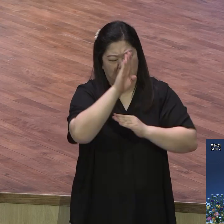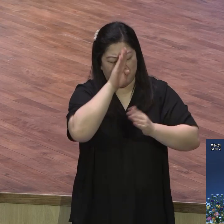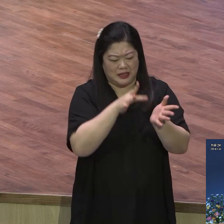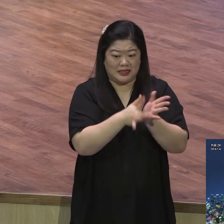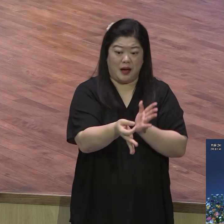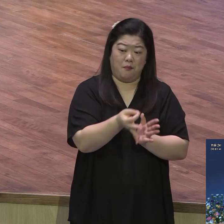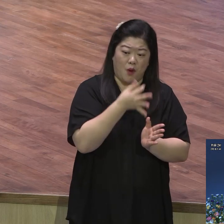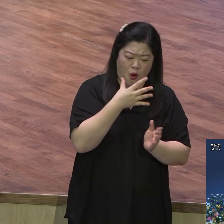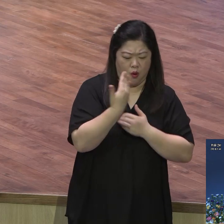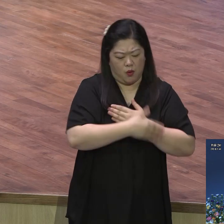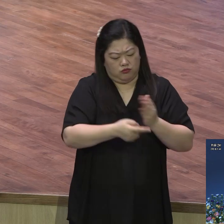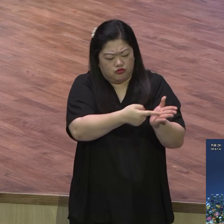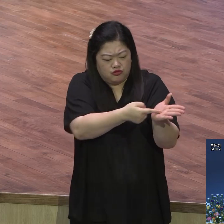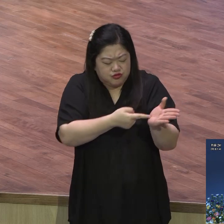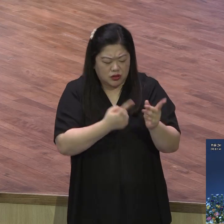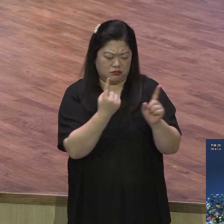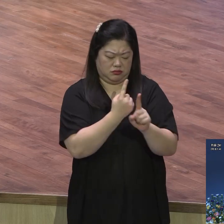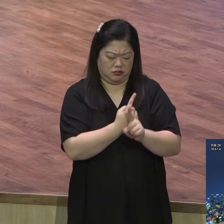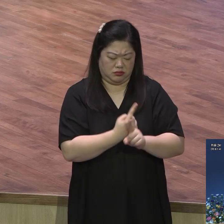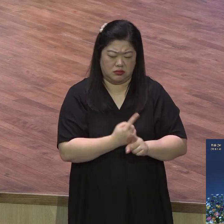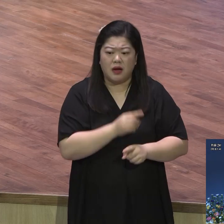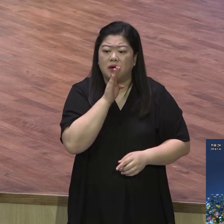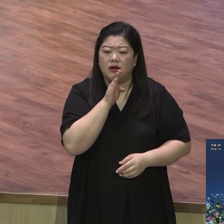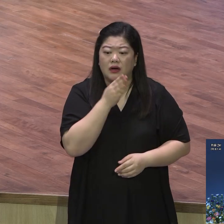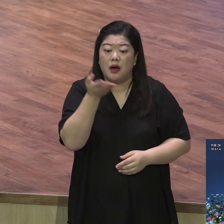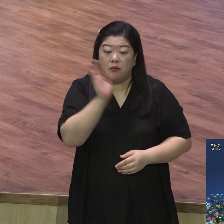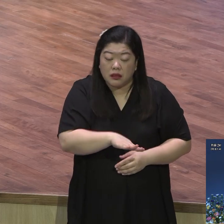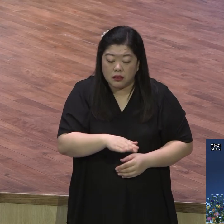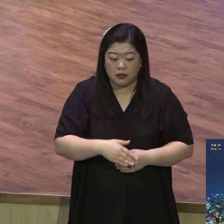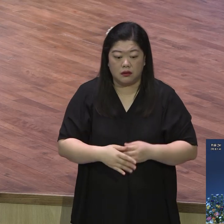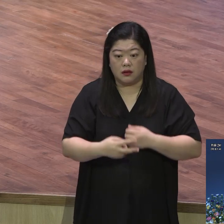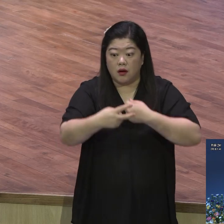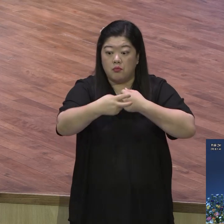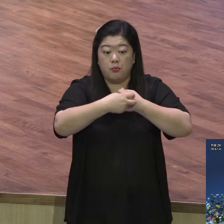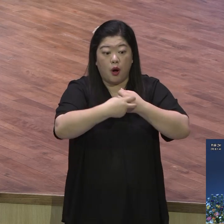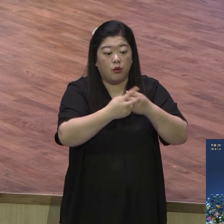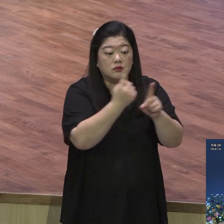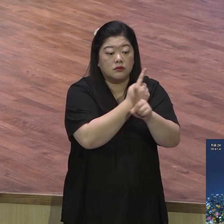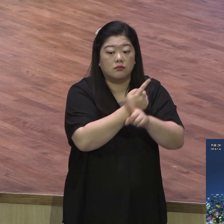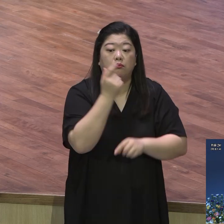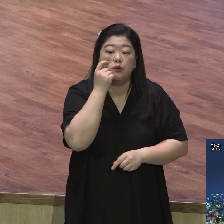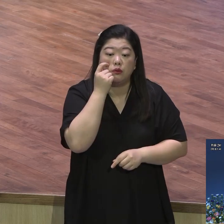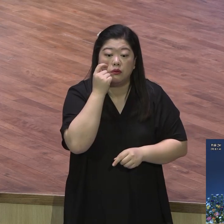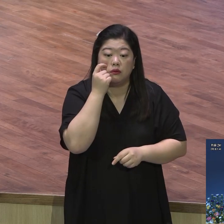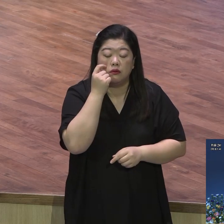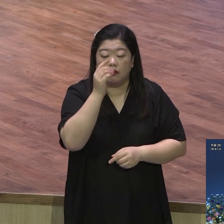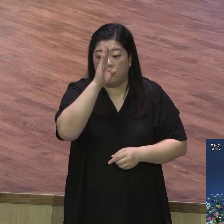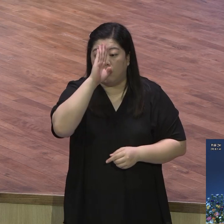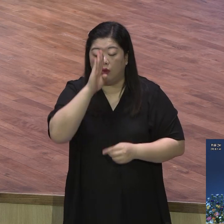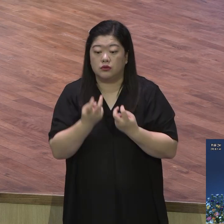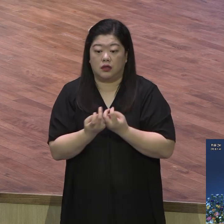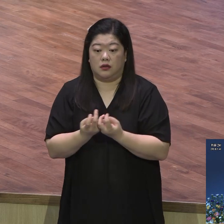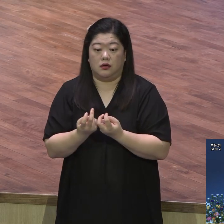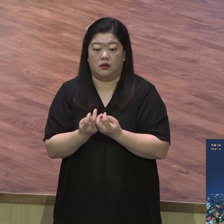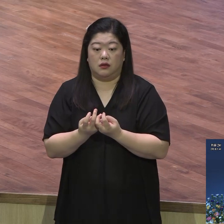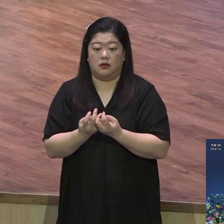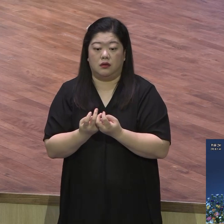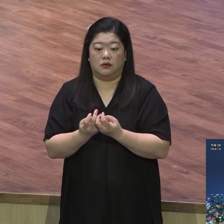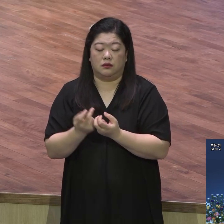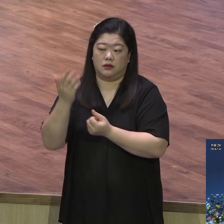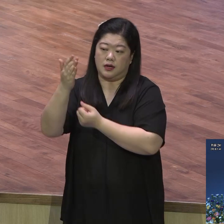의사가 못 고치는 병은 하나님 치유해줘야 돼요. 하나님이 고쳐야 돼요. 복음으로 치유돼. 그게 뭐냐면